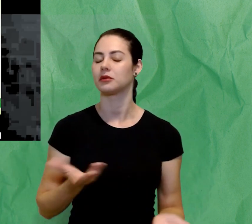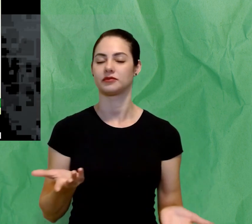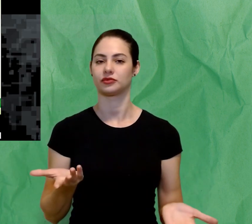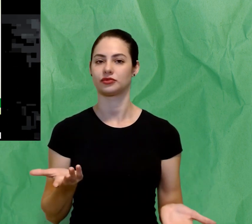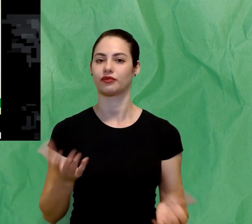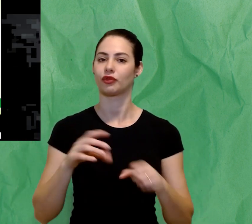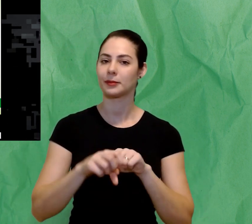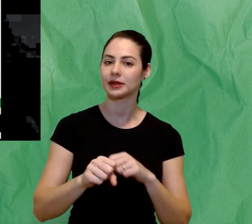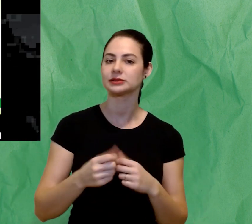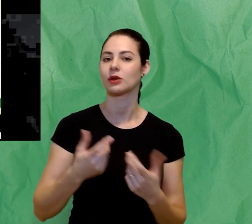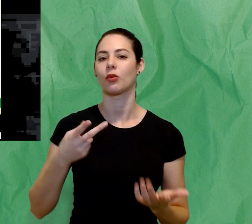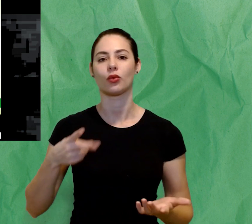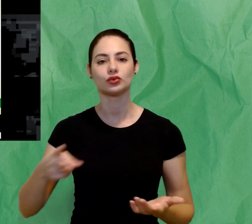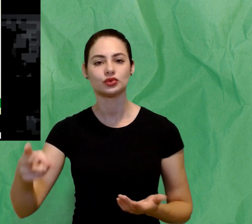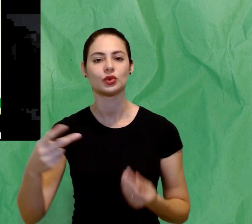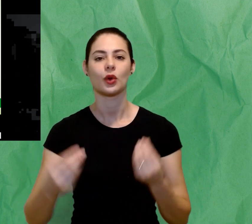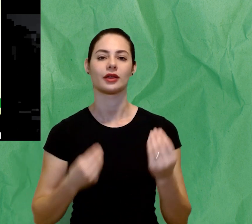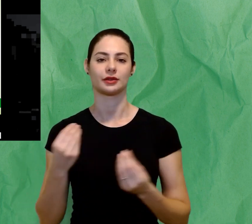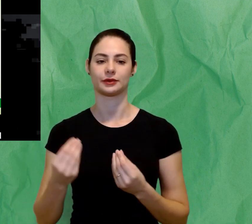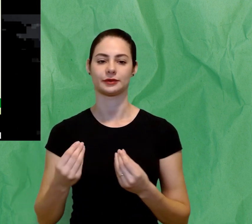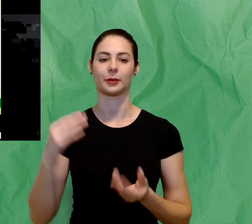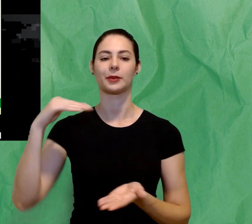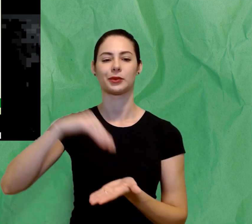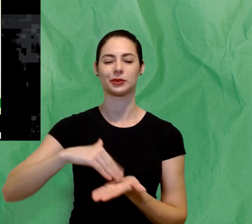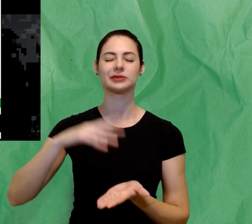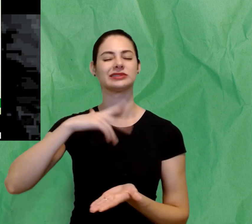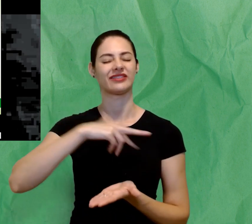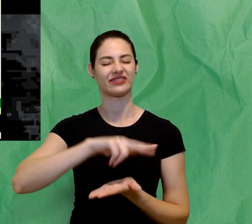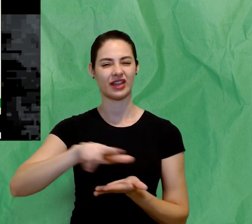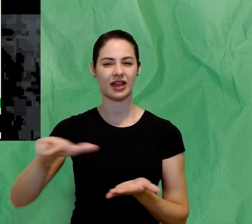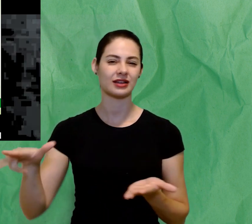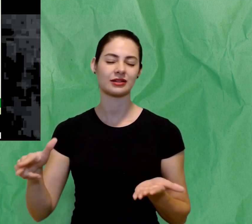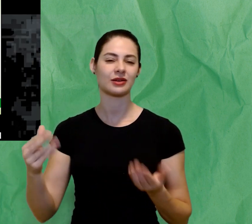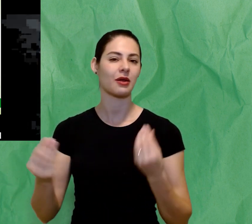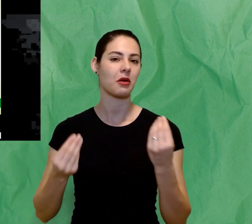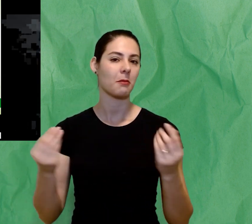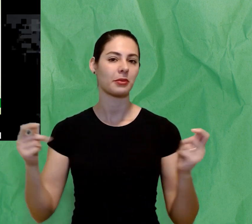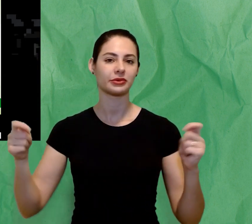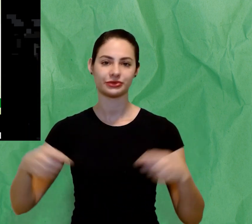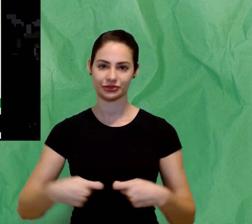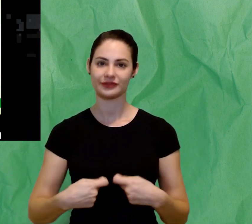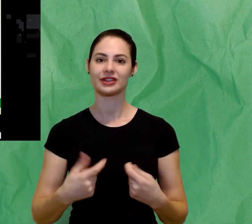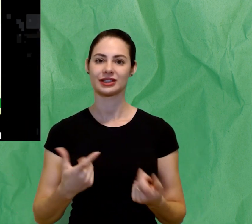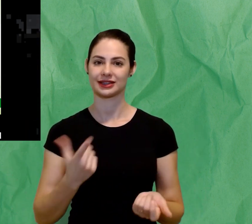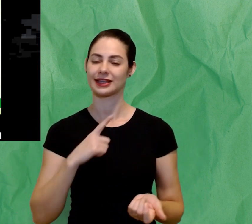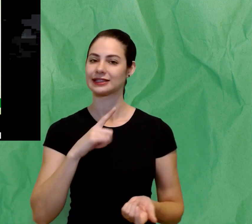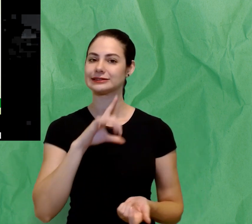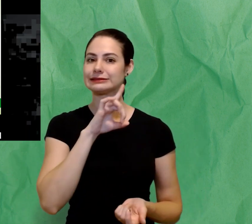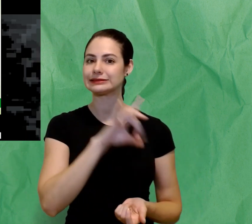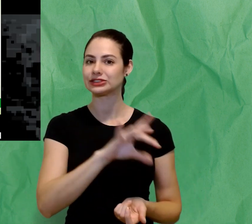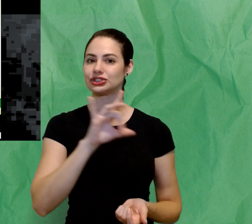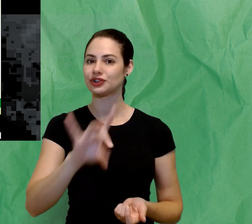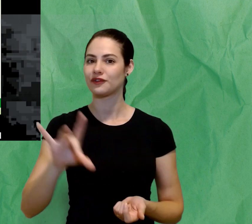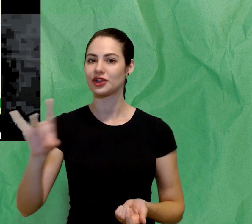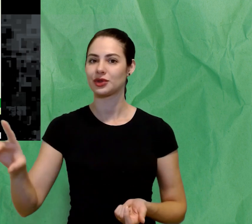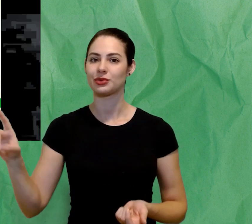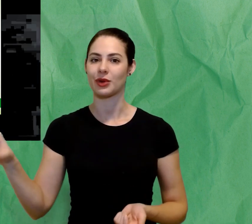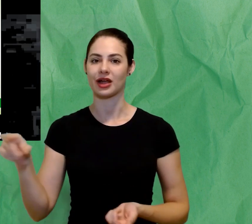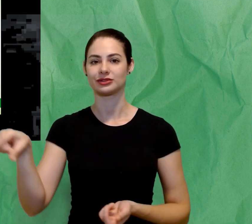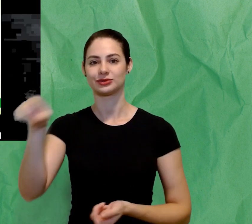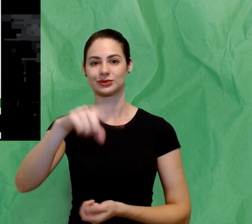continuada? E por último, entre tantas outras, como será possível lidar com as individualidades